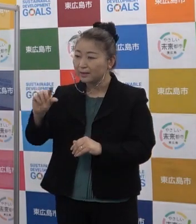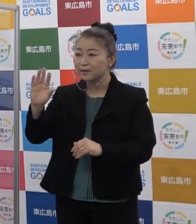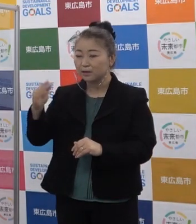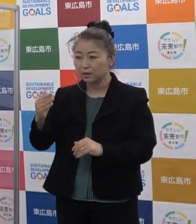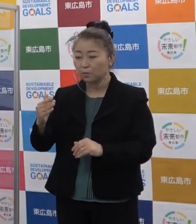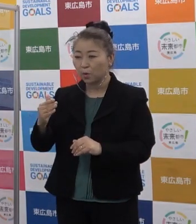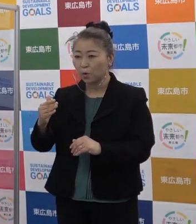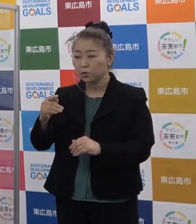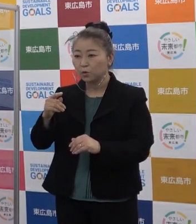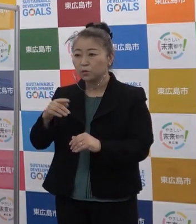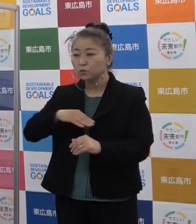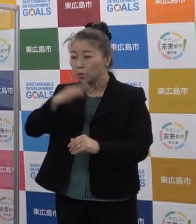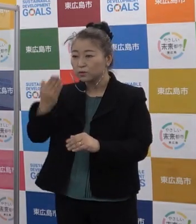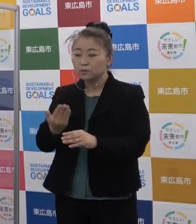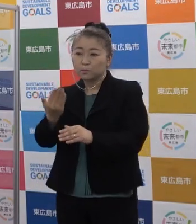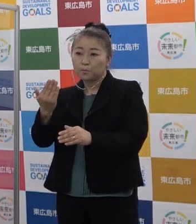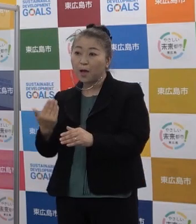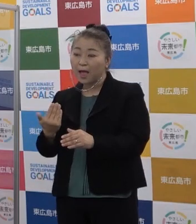票